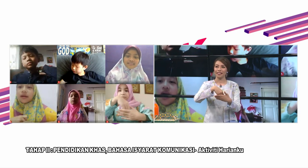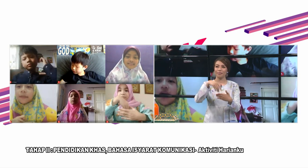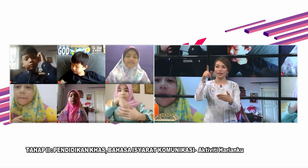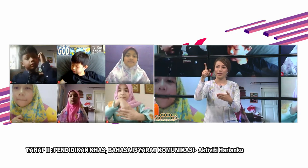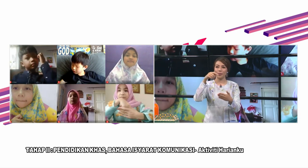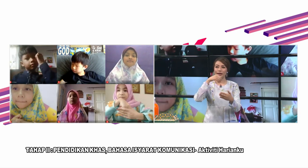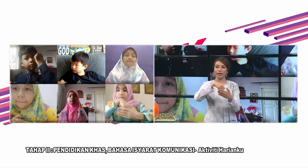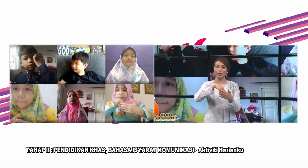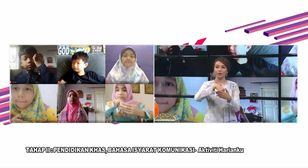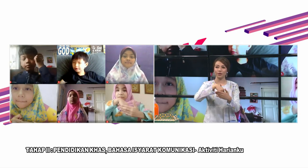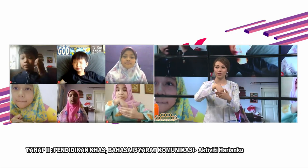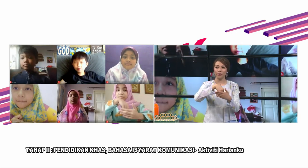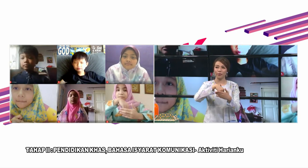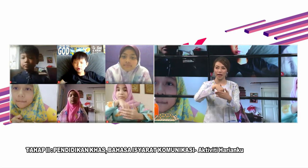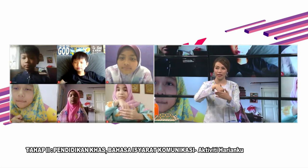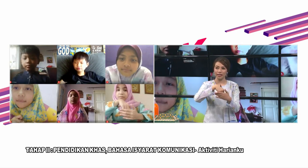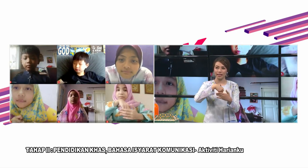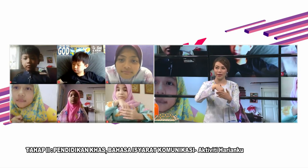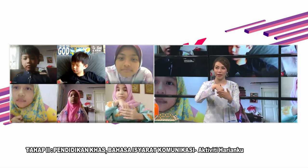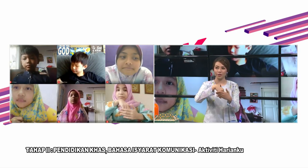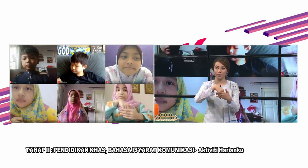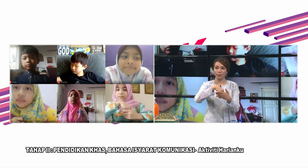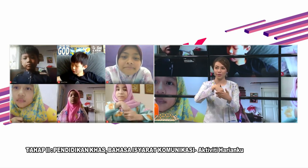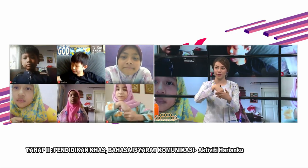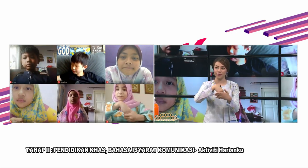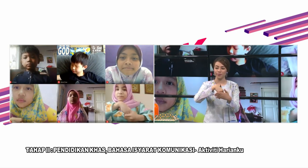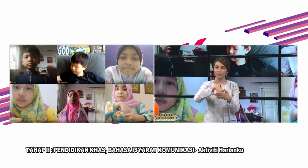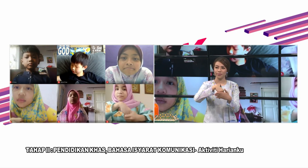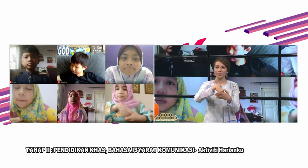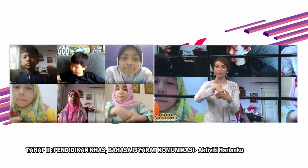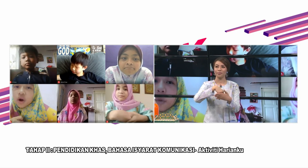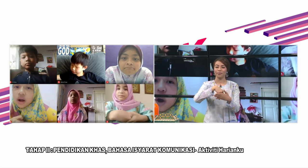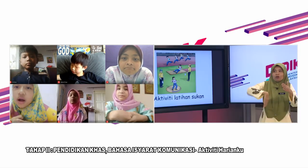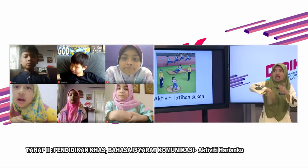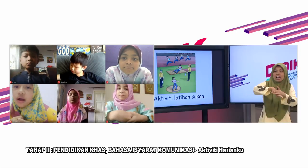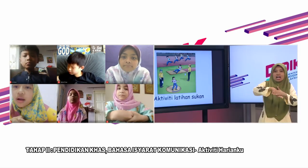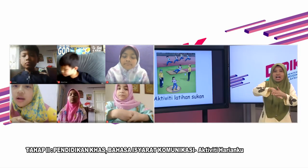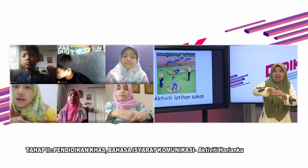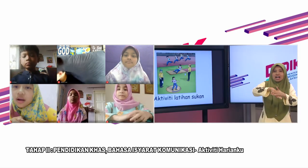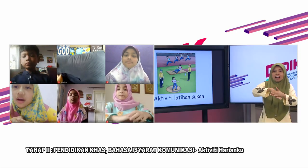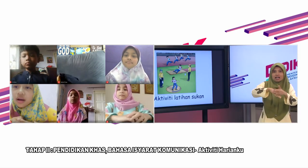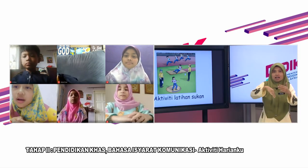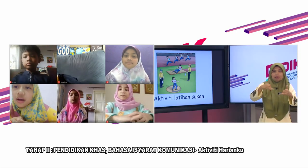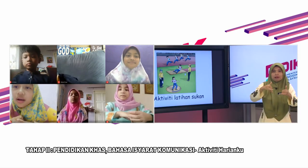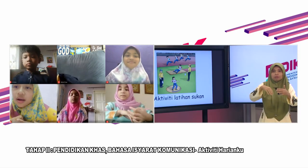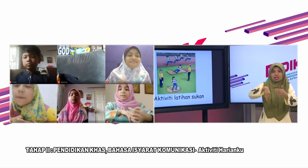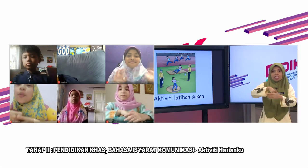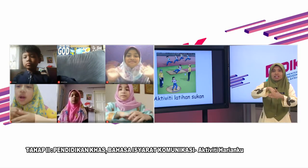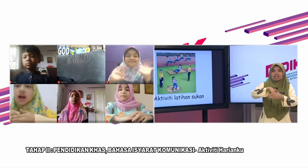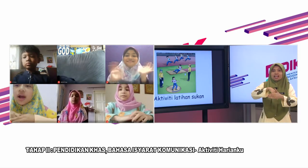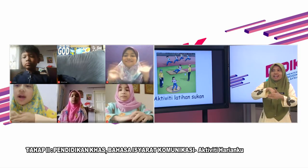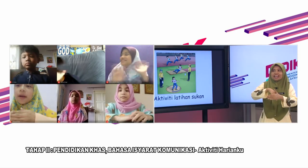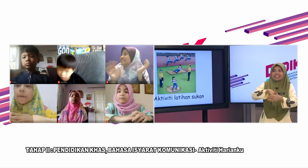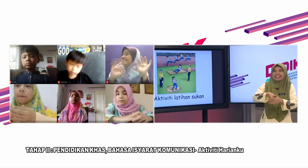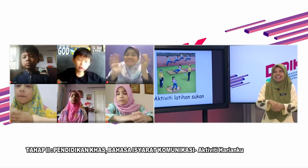Siapa main bola? Yang pakai tudung tu main bola? Yang pakai tudung purple tu? Marisa main bola? Main bola. Main bola